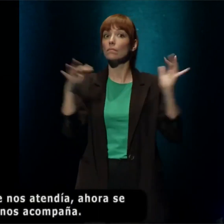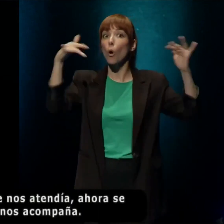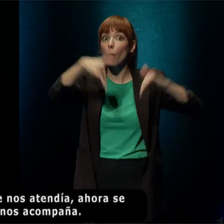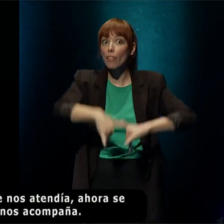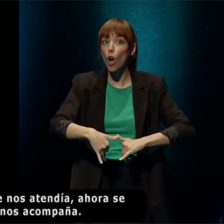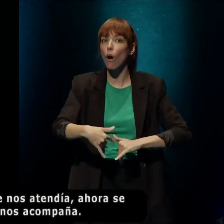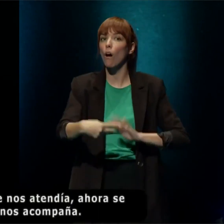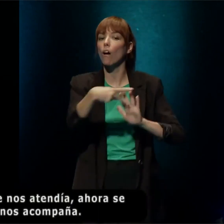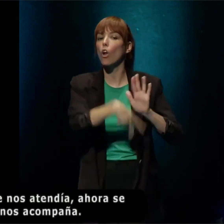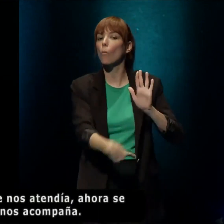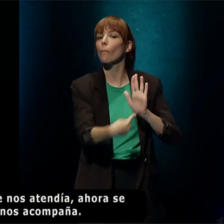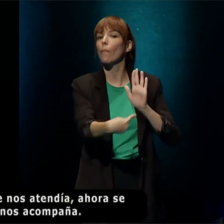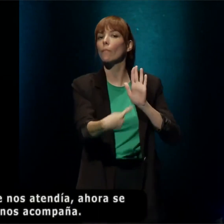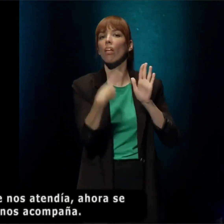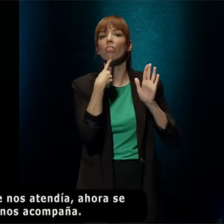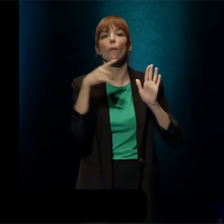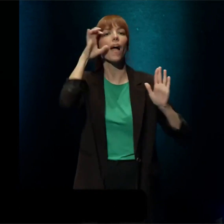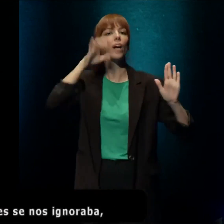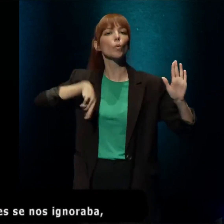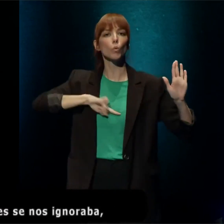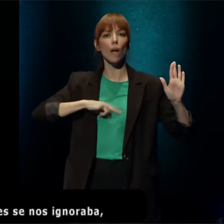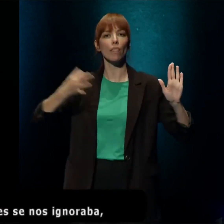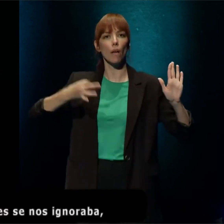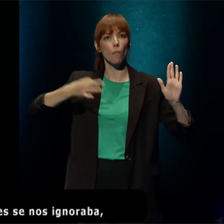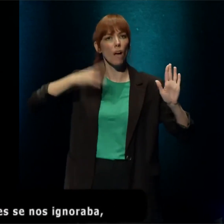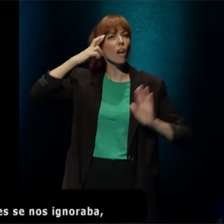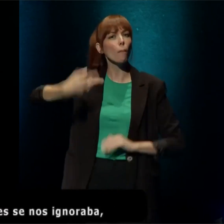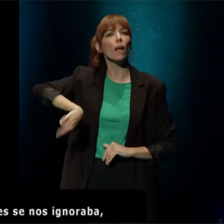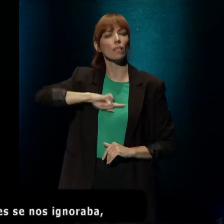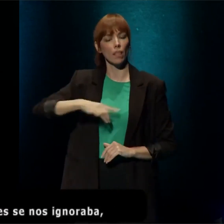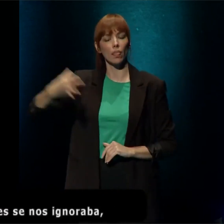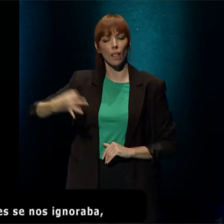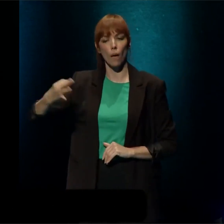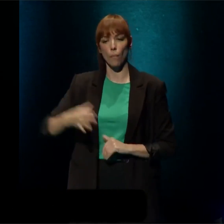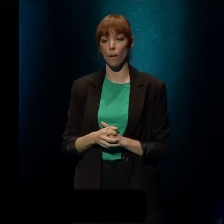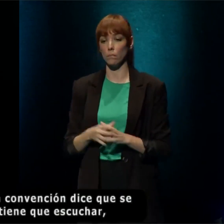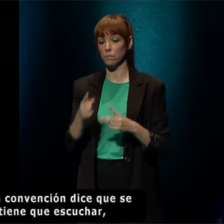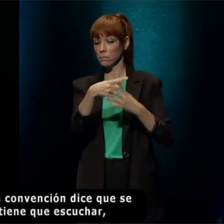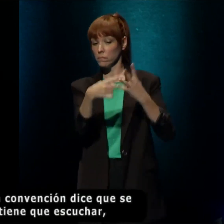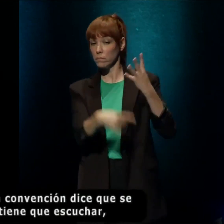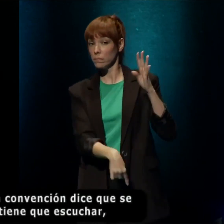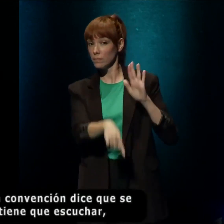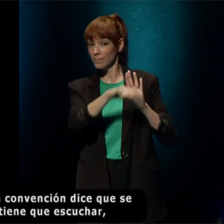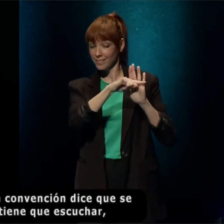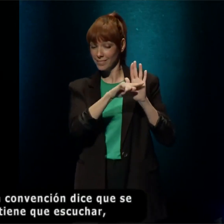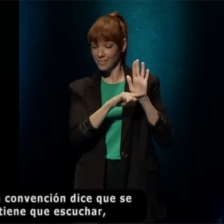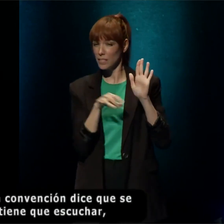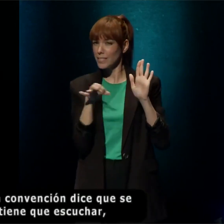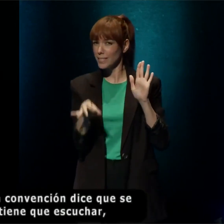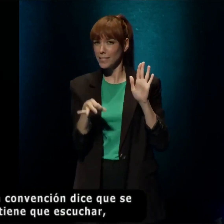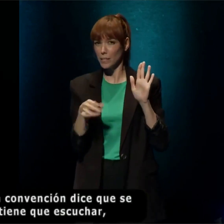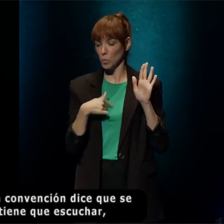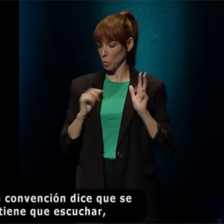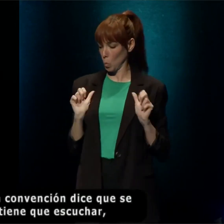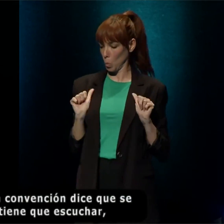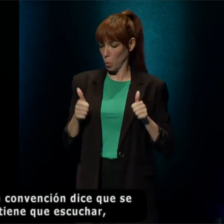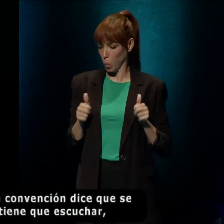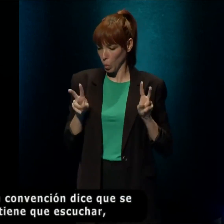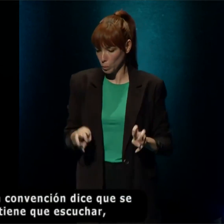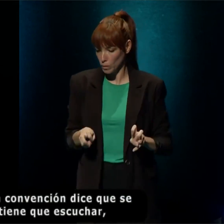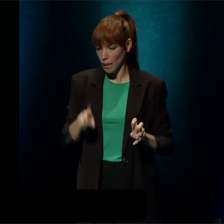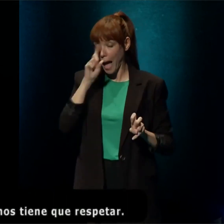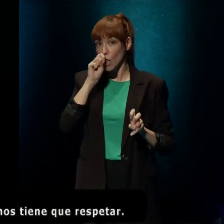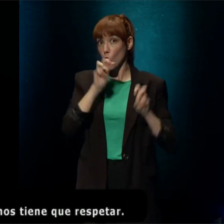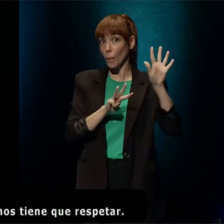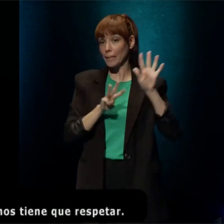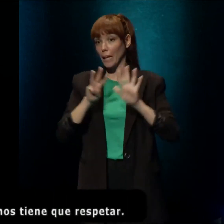escuchar, que se nos tiene que respetar. Cuestiones que siempre, cuando yo llegué en el 98, han